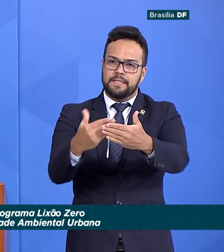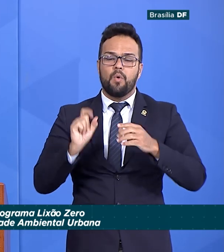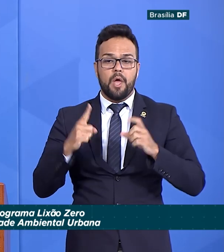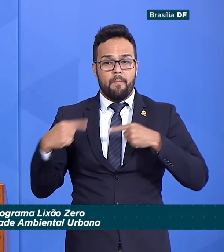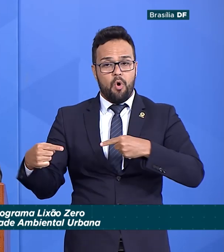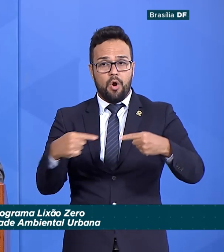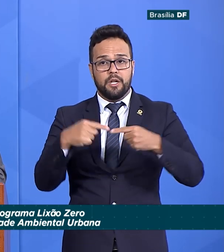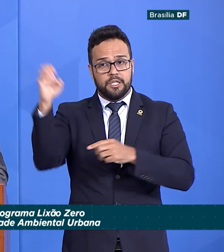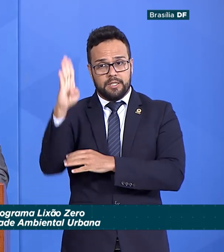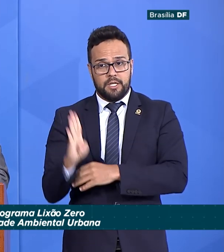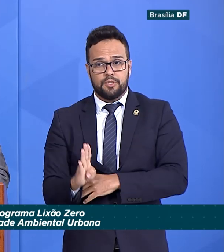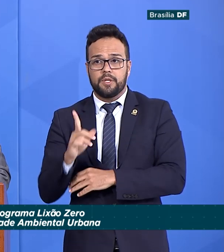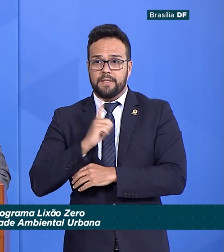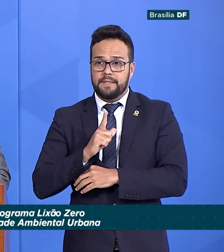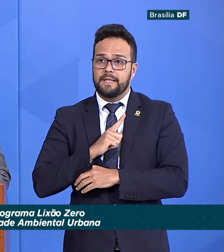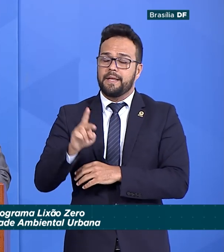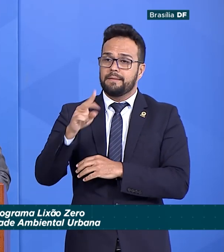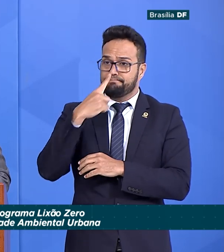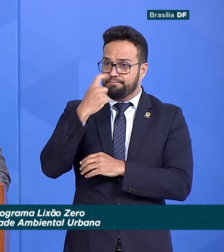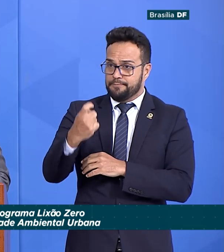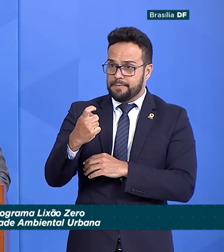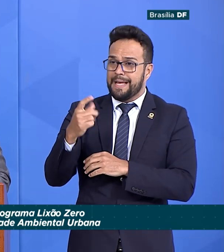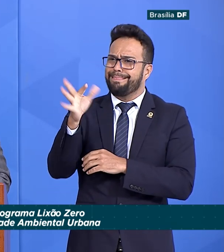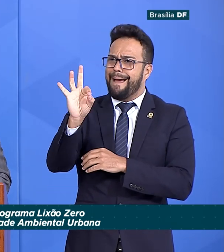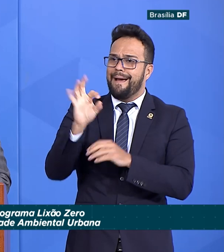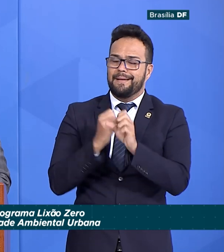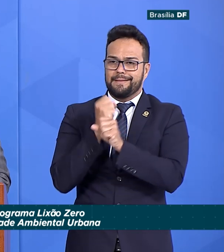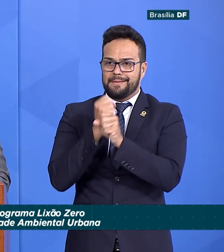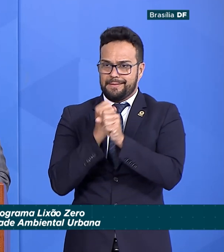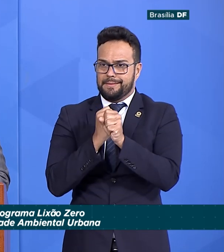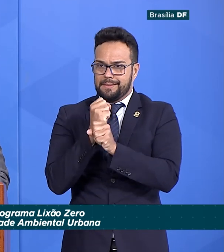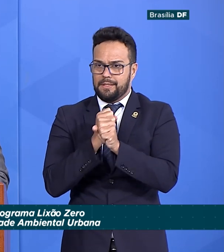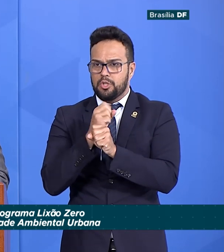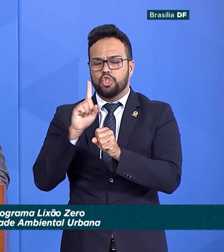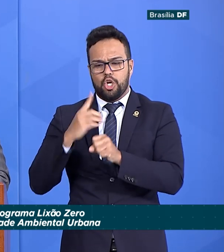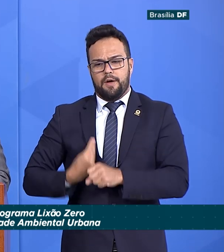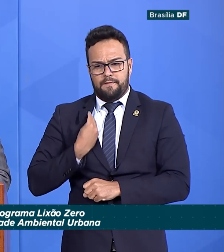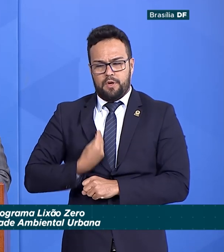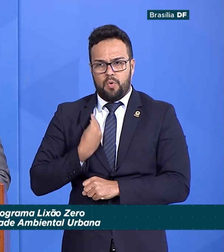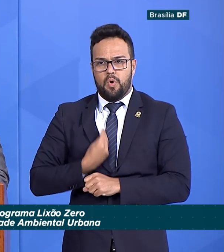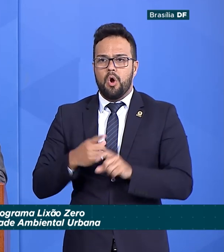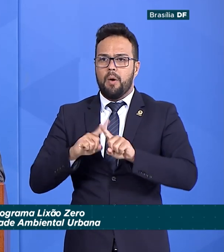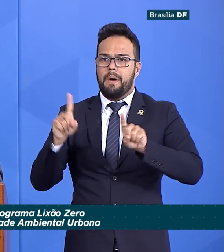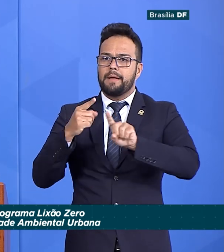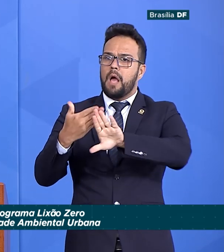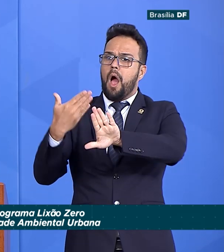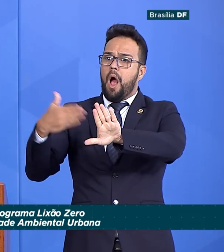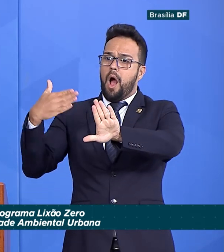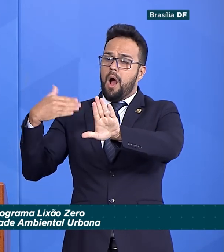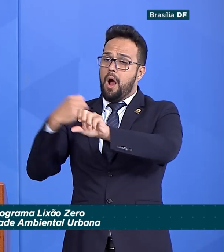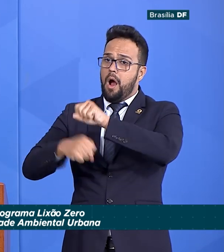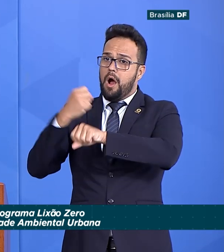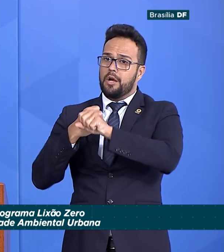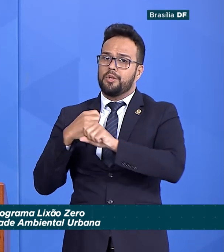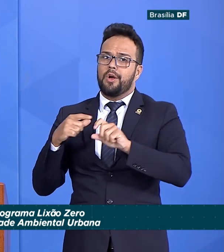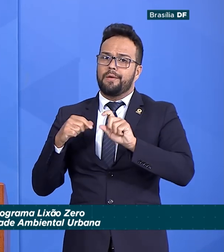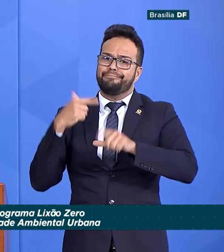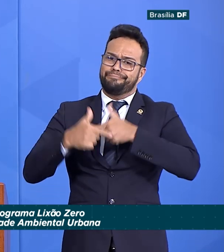firmada já desde 2010, portanto, há 10 anos, que ela está em vigor, mas nos últimos anos muito pouco se